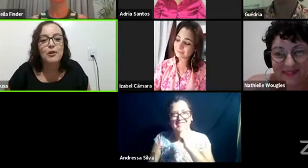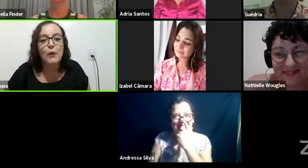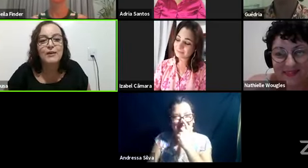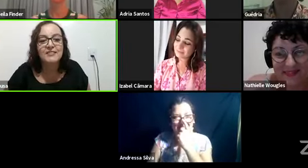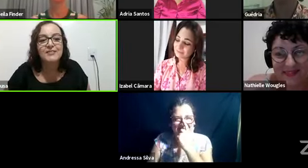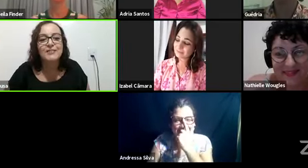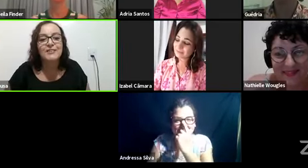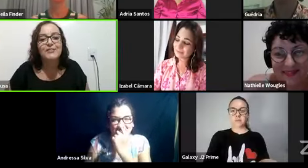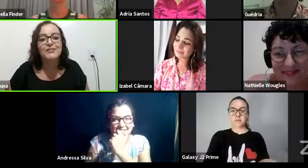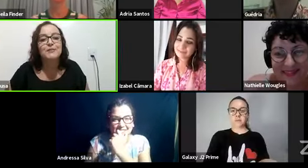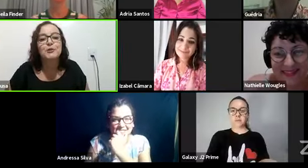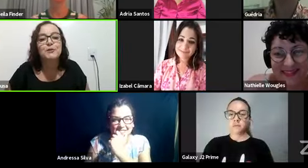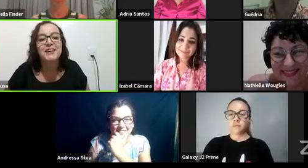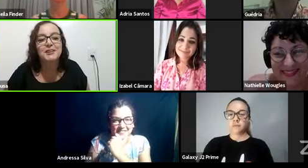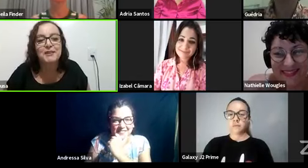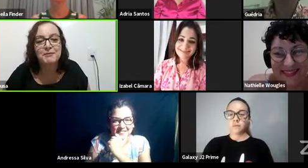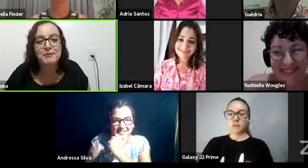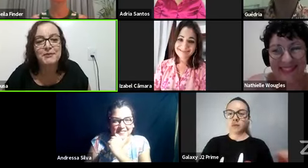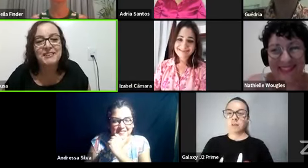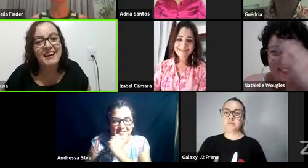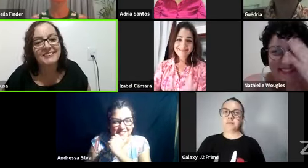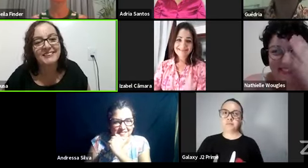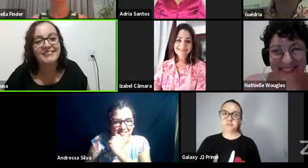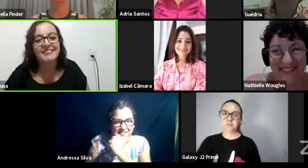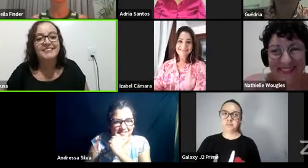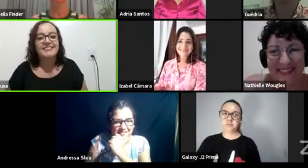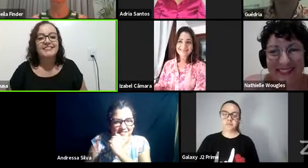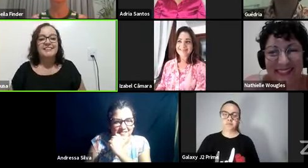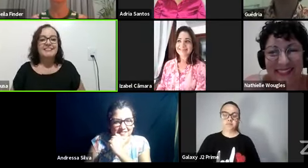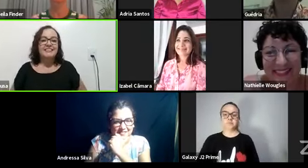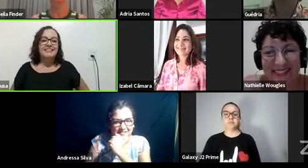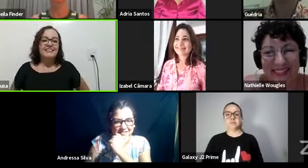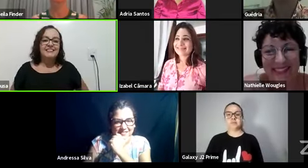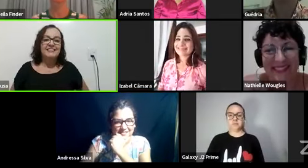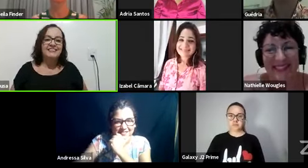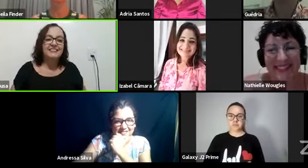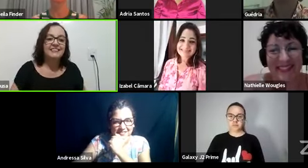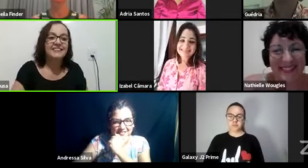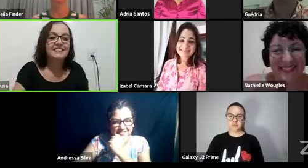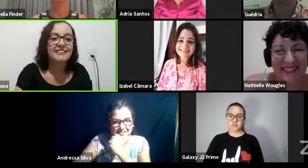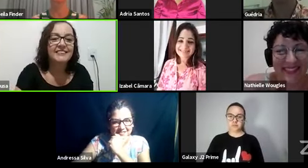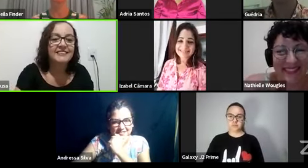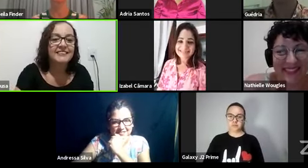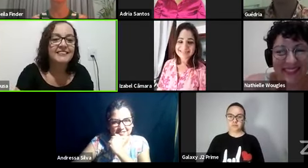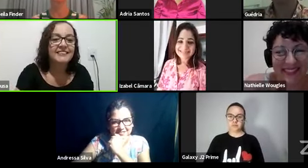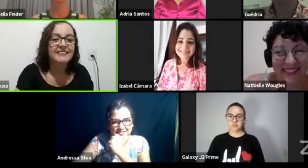mulheres maravilhosas, todas juntas. Muito obrigada por essa oportunidade.